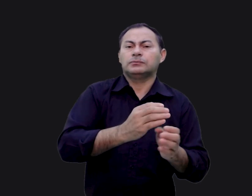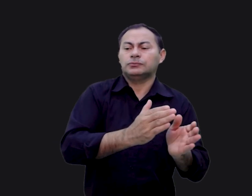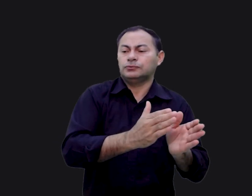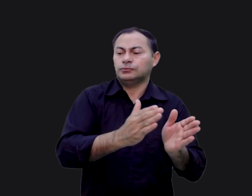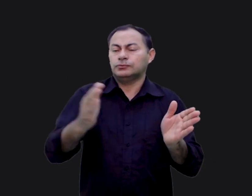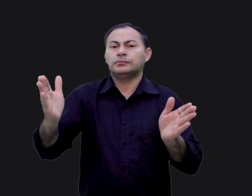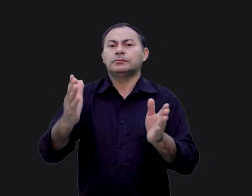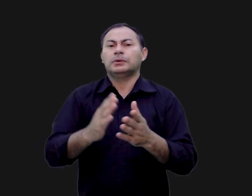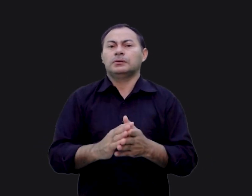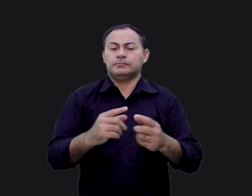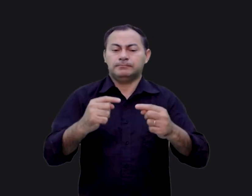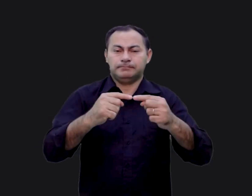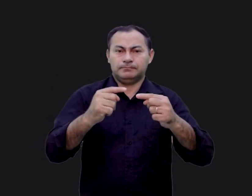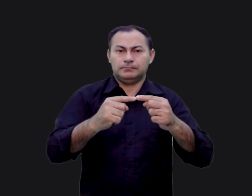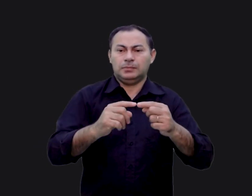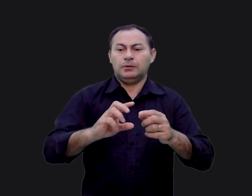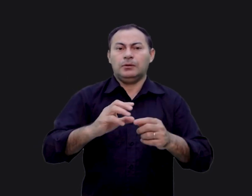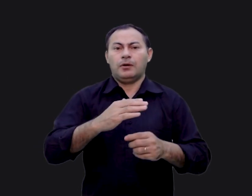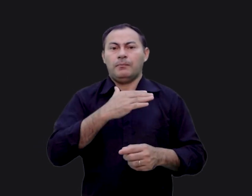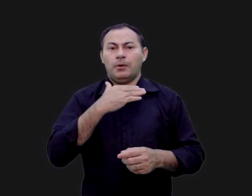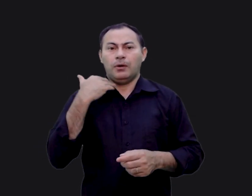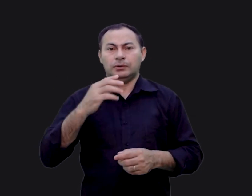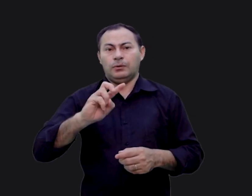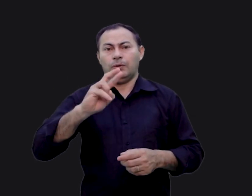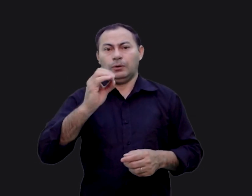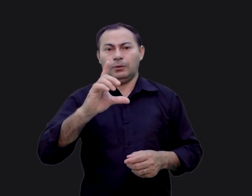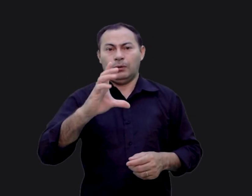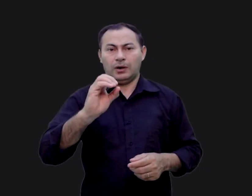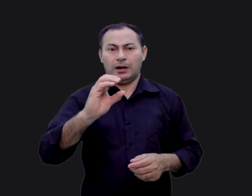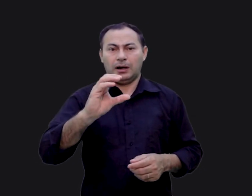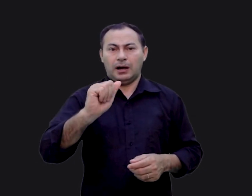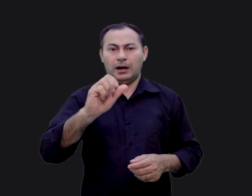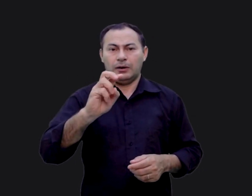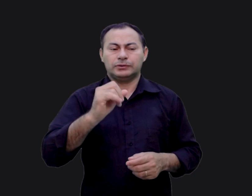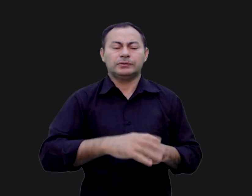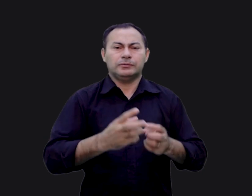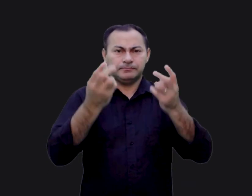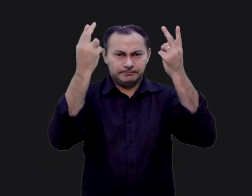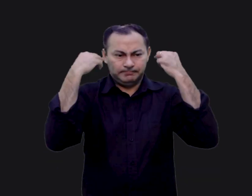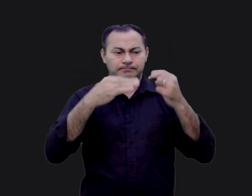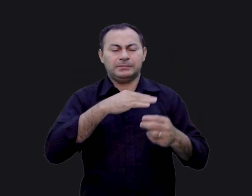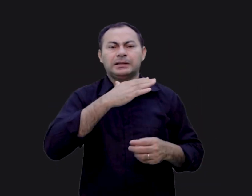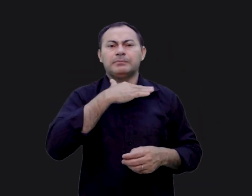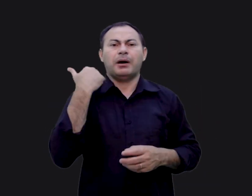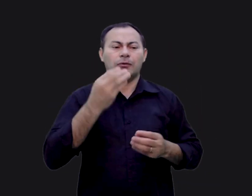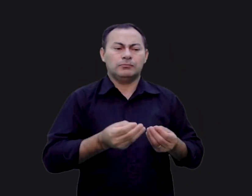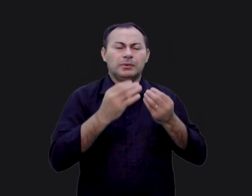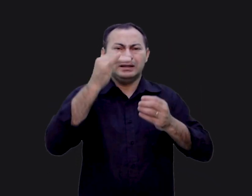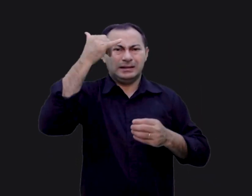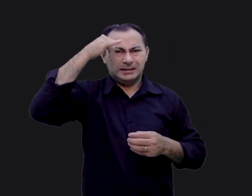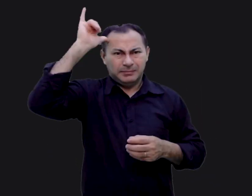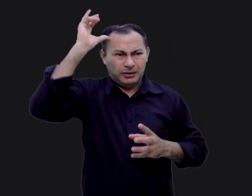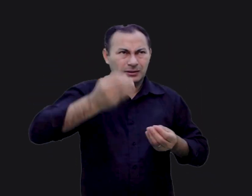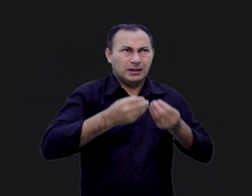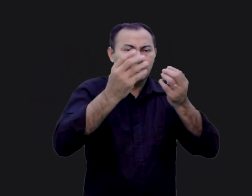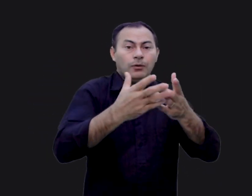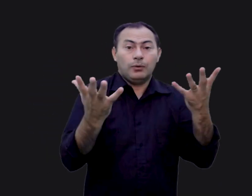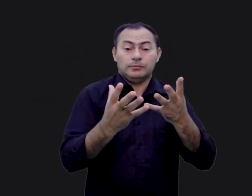Domini e que culminou com o Holocausto, e que eles tinham uma atividade de cordeiro, ou seja, passiva. Hoje eles assumiram